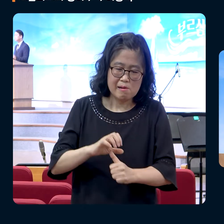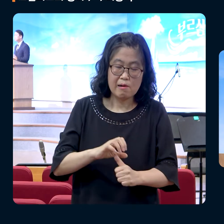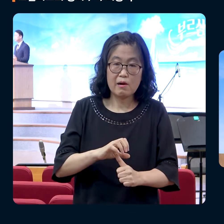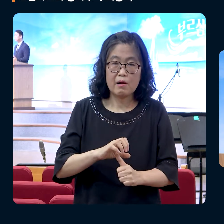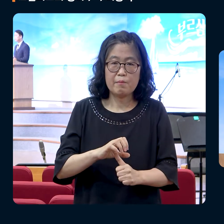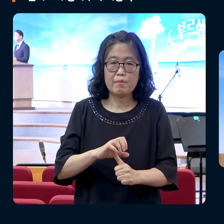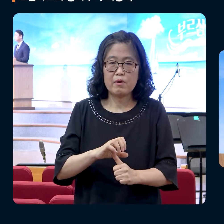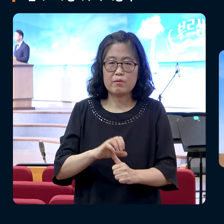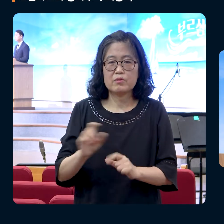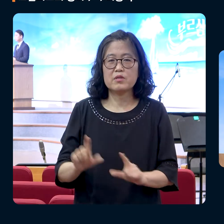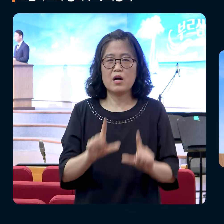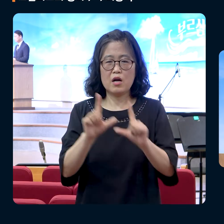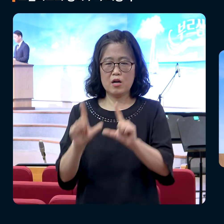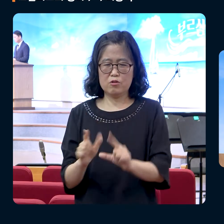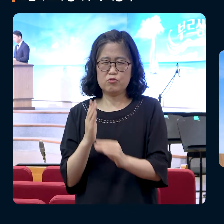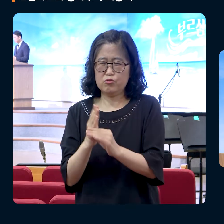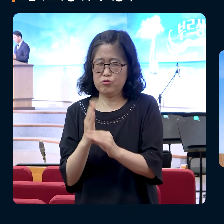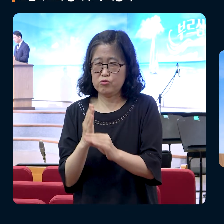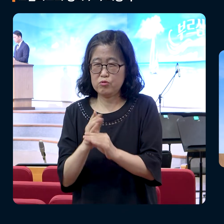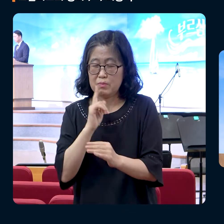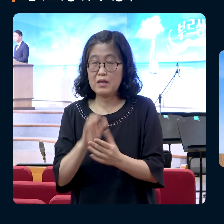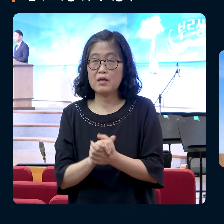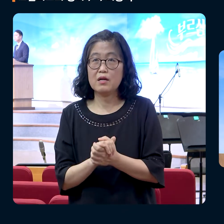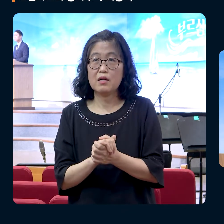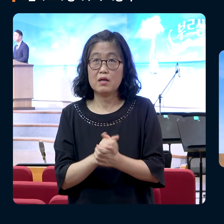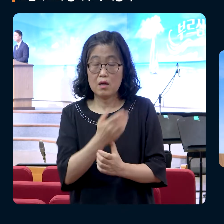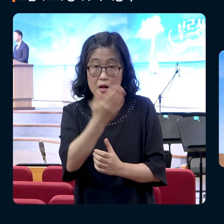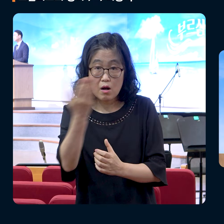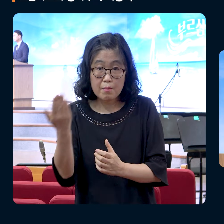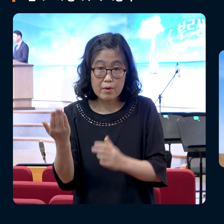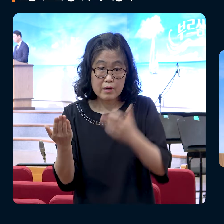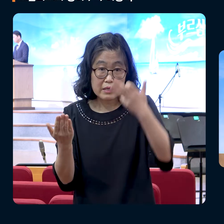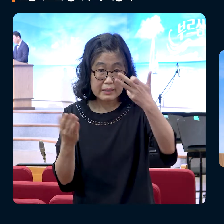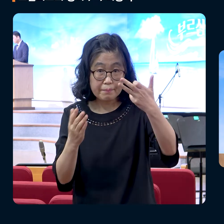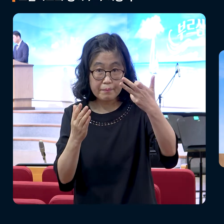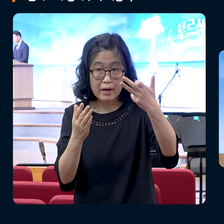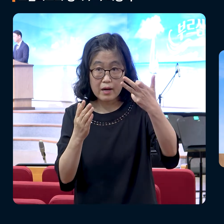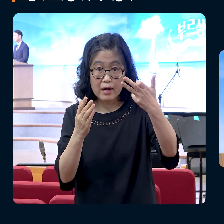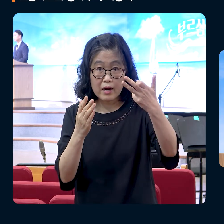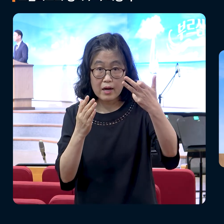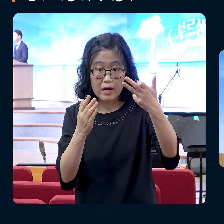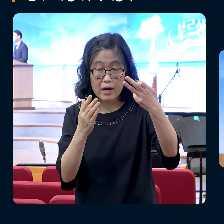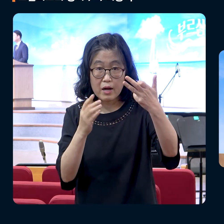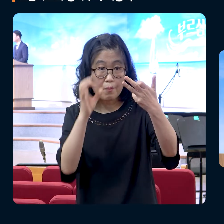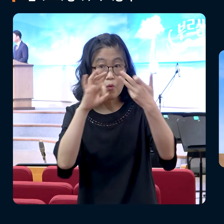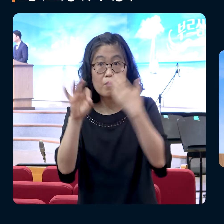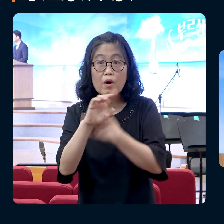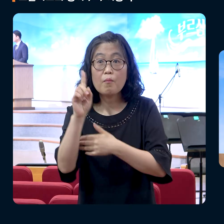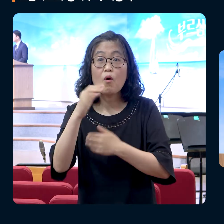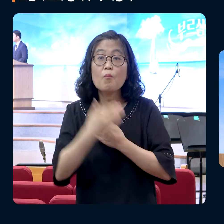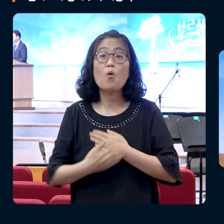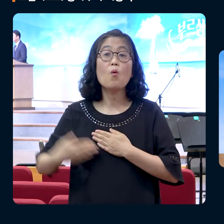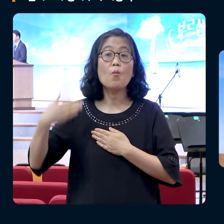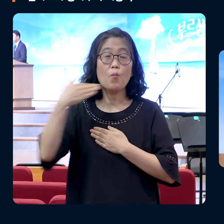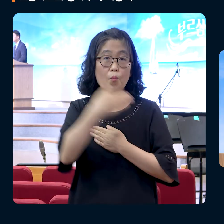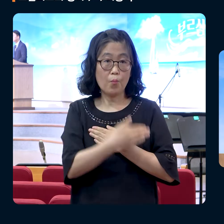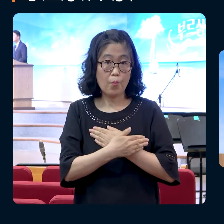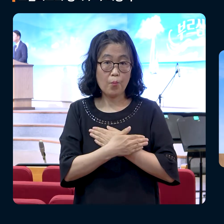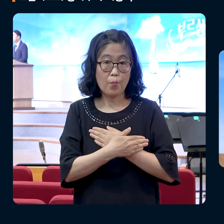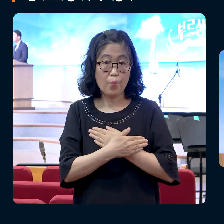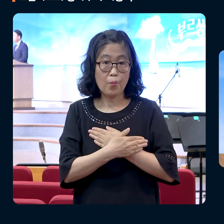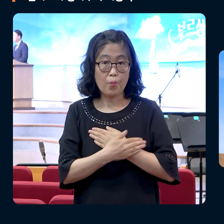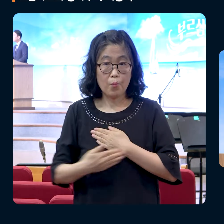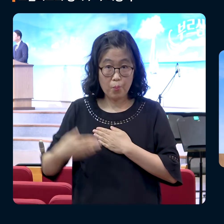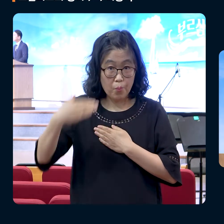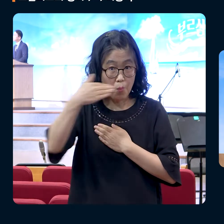묶여가지고 생활을 했다라는 것들이겠죠. 그렇죠? 그런데 여러분 18절 그 뒤에 나오는 몸이라는 단어를 한번 보실까요? 여러분 성경